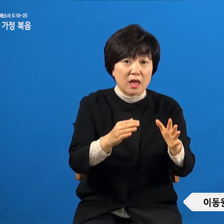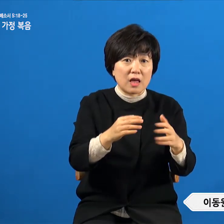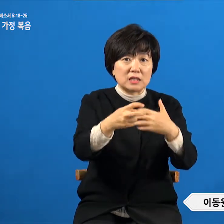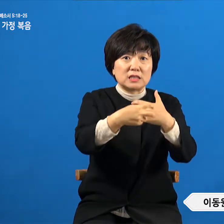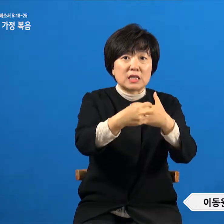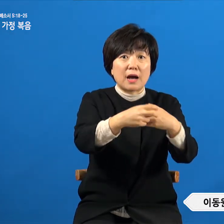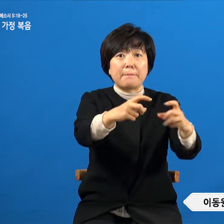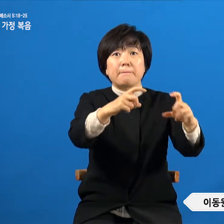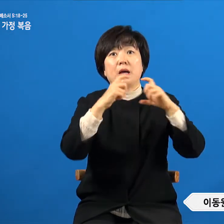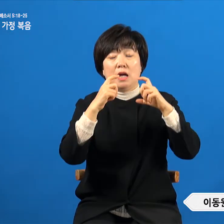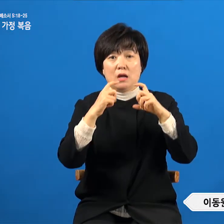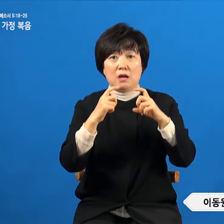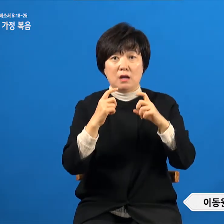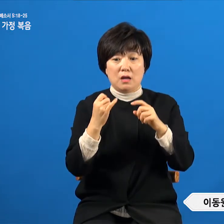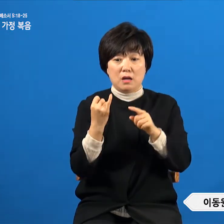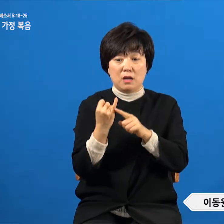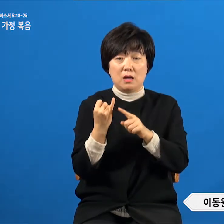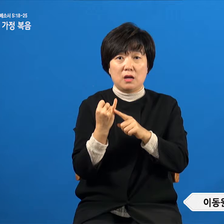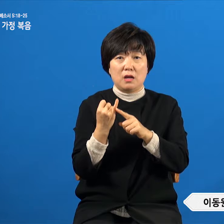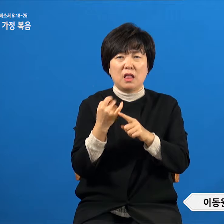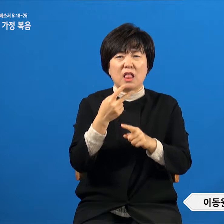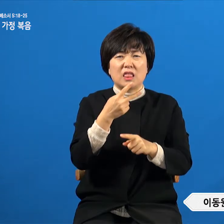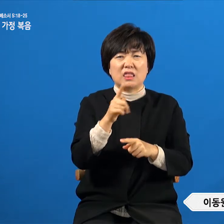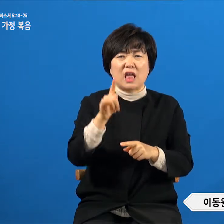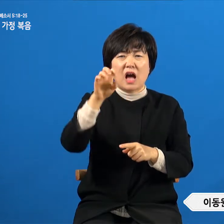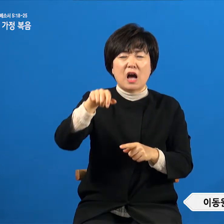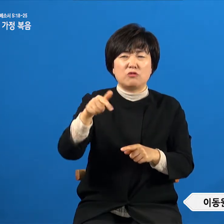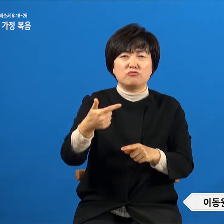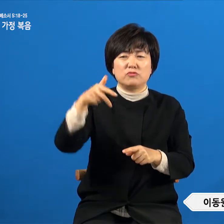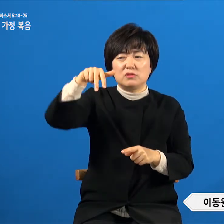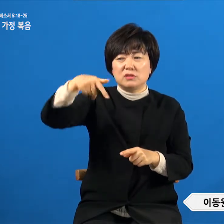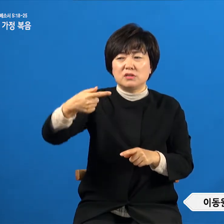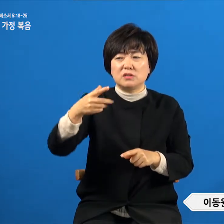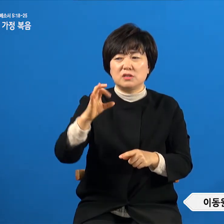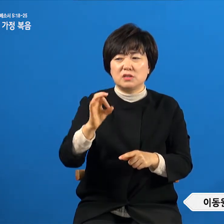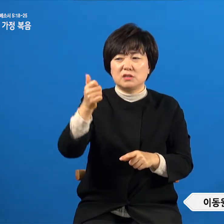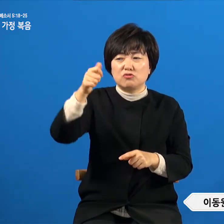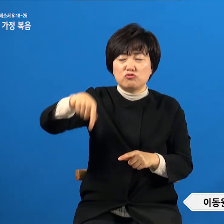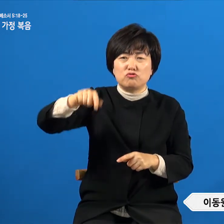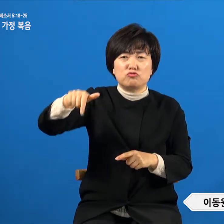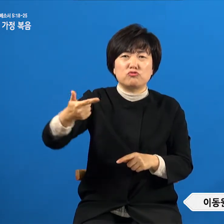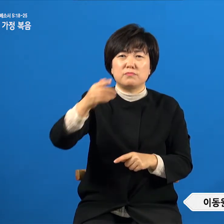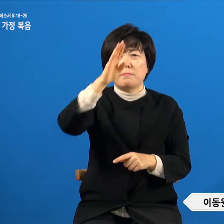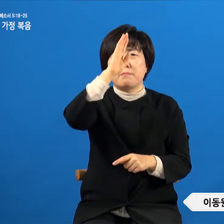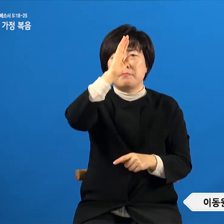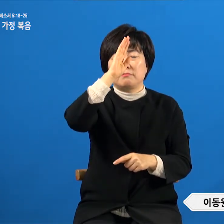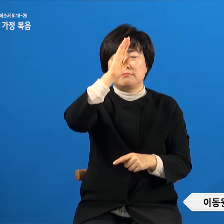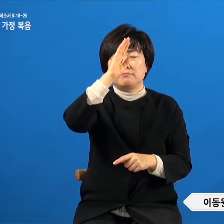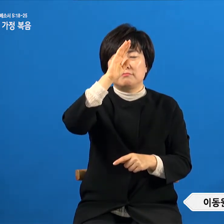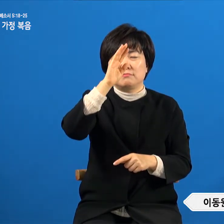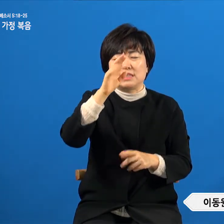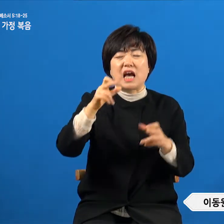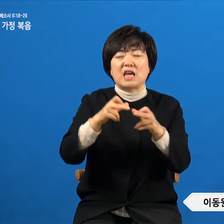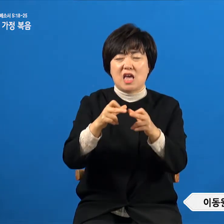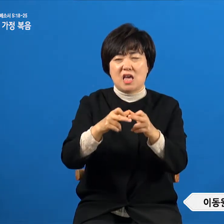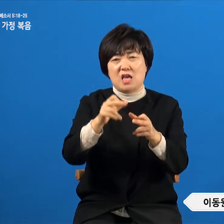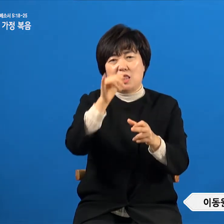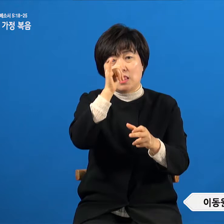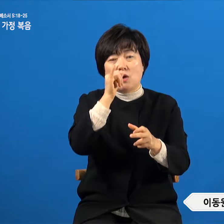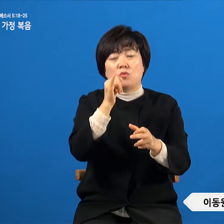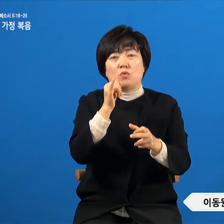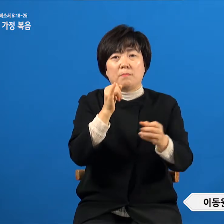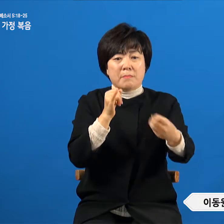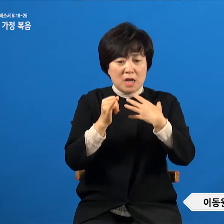받습니다. 태어날 아이에게 다운 증후군이 보입니다. 다운 증후군. 얼마나